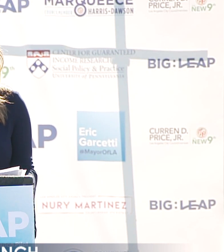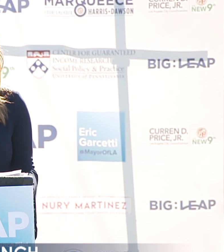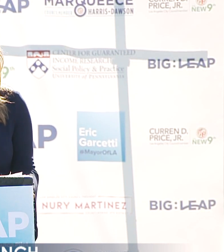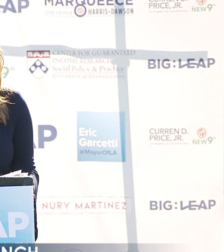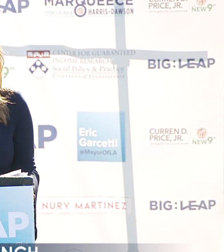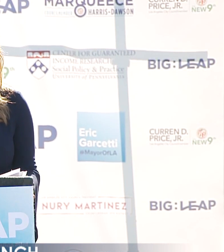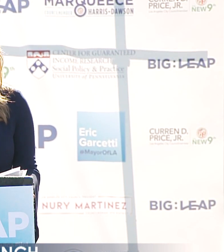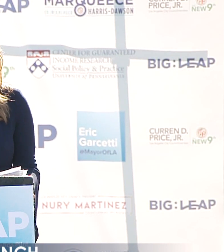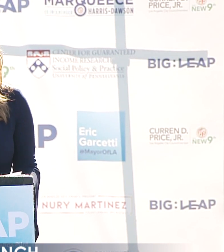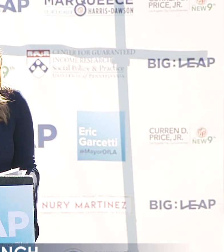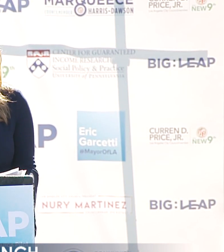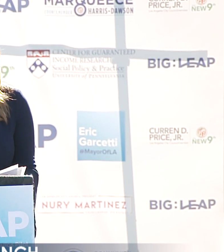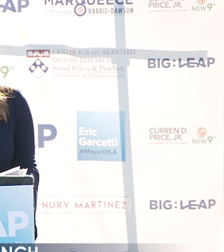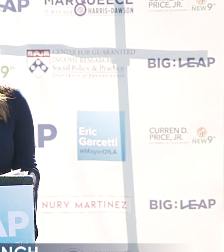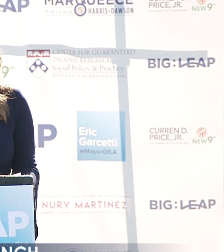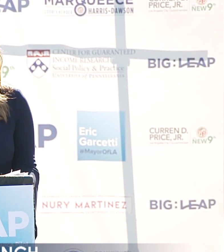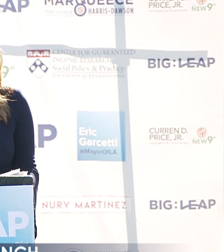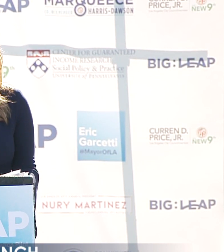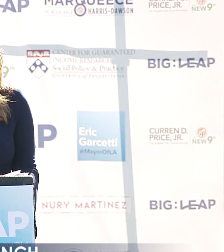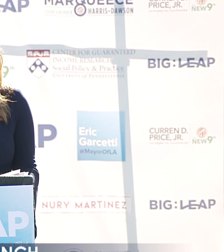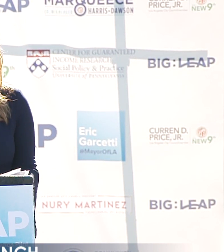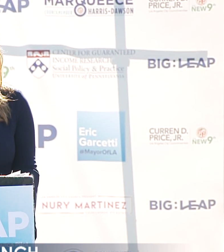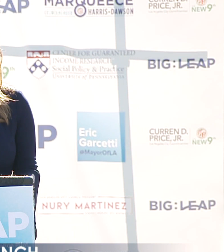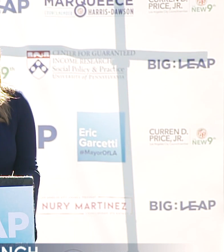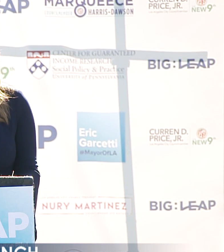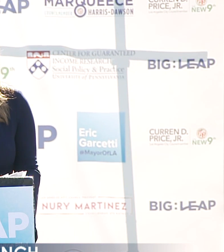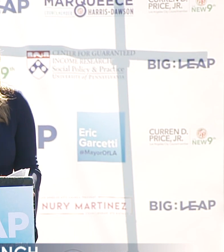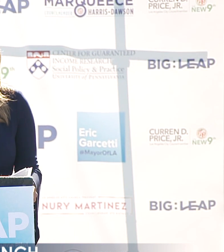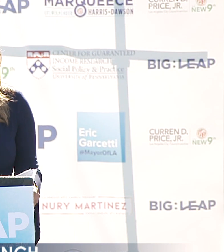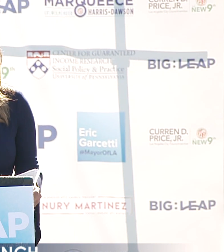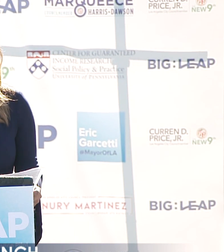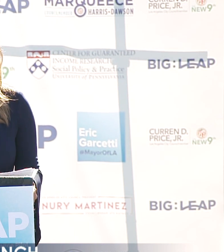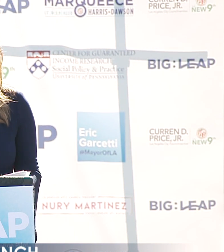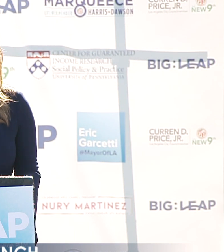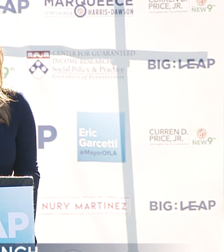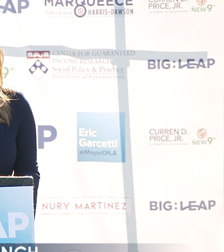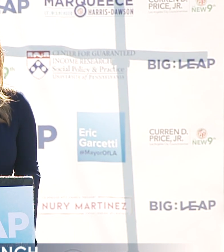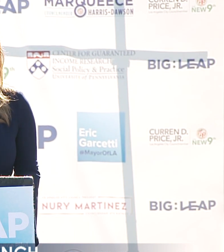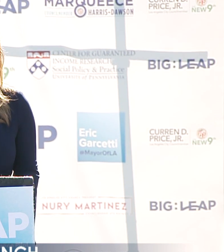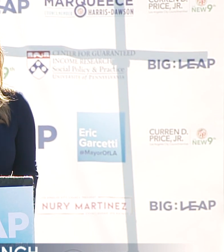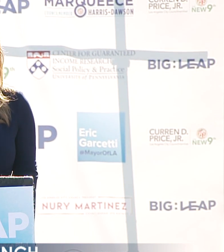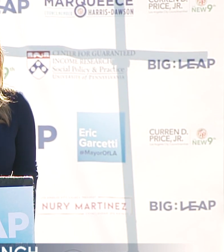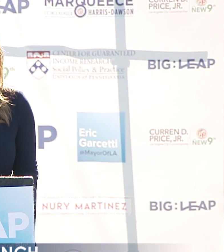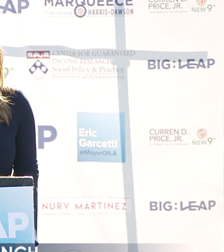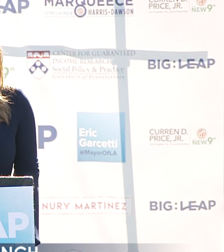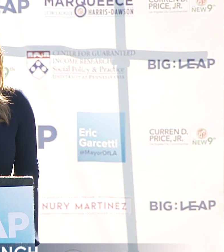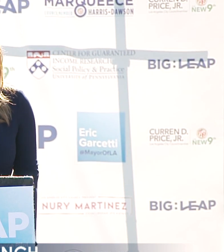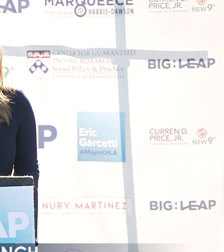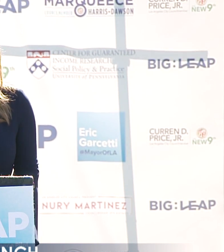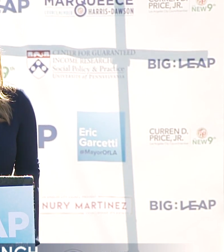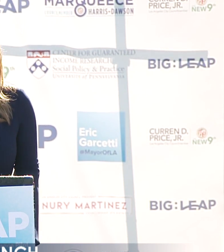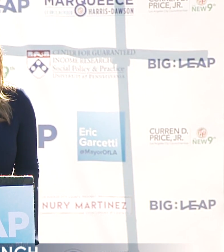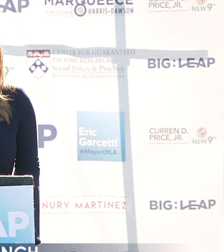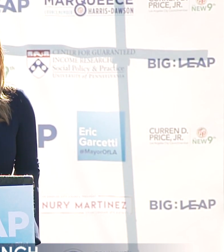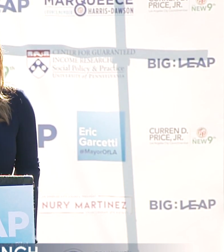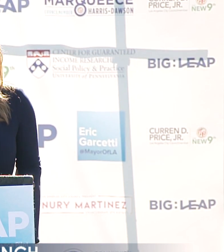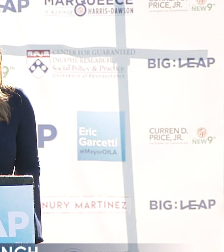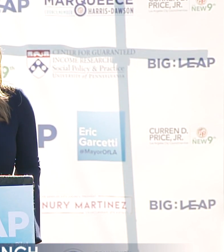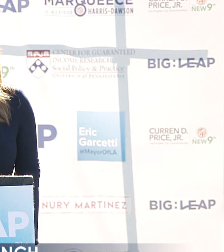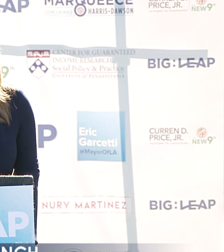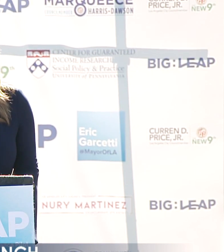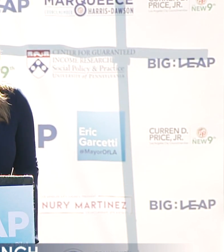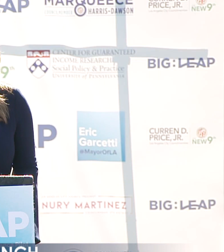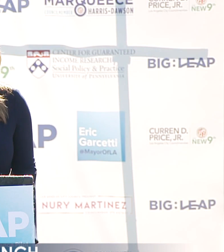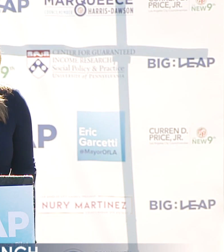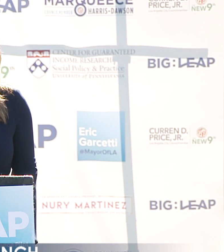este programa. Big Leap se alinea directamente con la misión de nuestro departamento de romper el círculo de